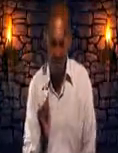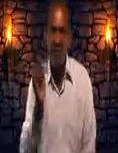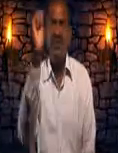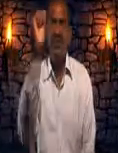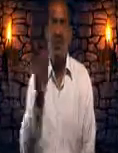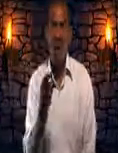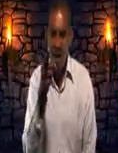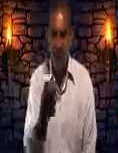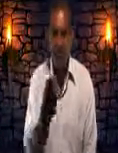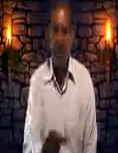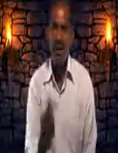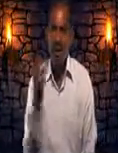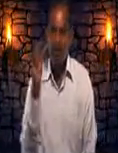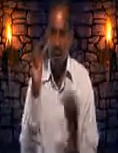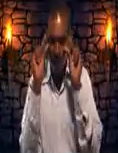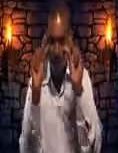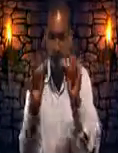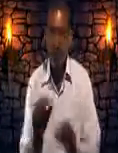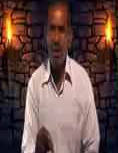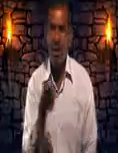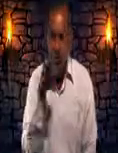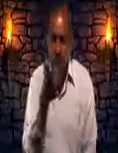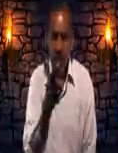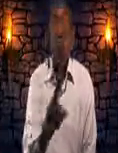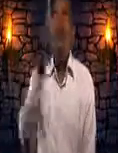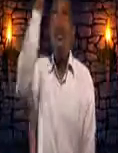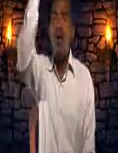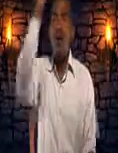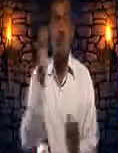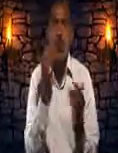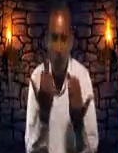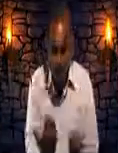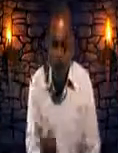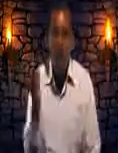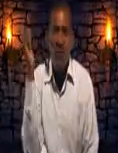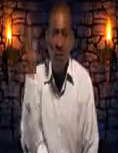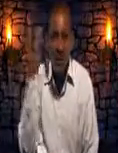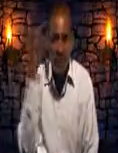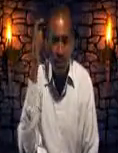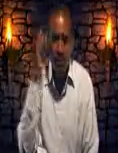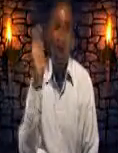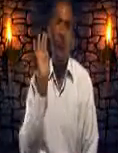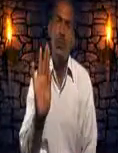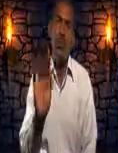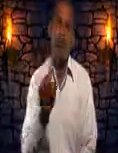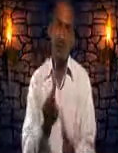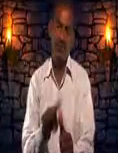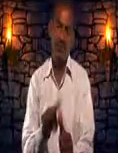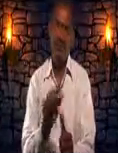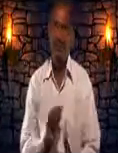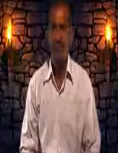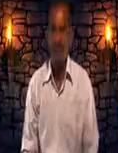இயேசு கேள்விப்பட்டு அவனை கண்டபோது, நீ தேவனுடைய குமாரனிடத்தில் விசுவாசமாயிருக்கிறாயா